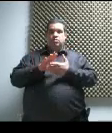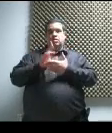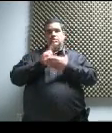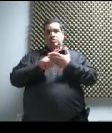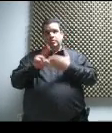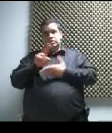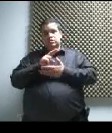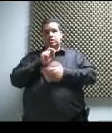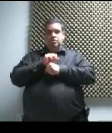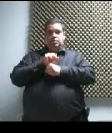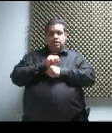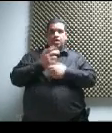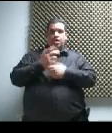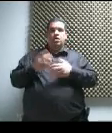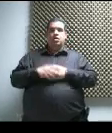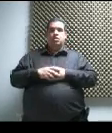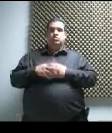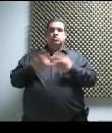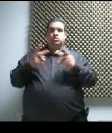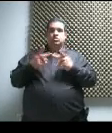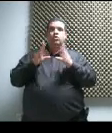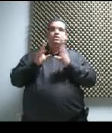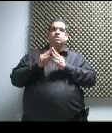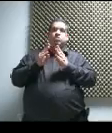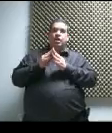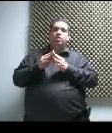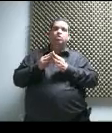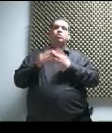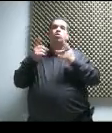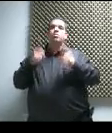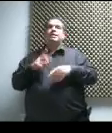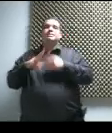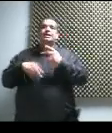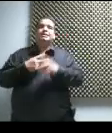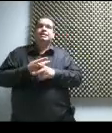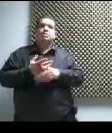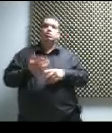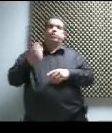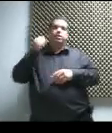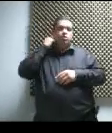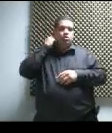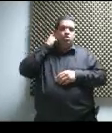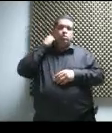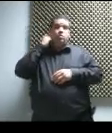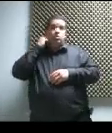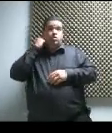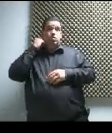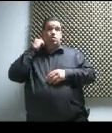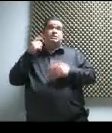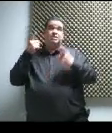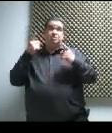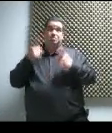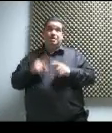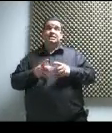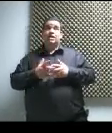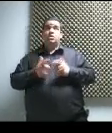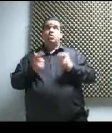universidad, en el trabajo. En un sitio donde se puedan reunir cuando ocurre este tipo de cosas. Así que si ocurre un evento grande,